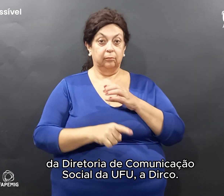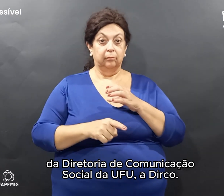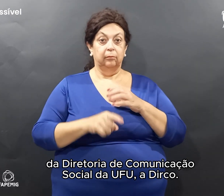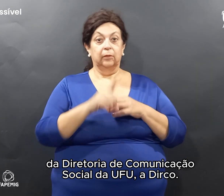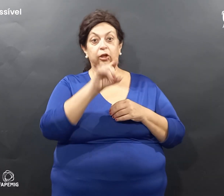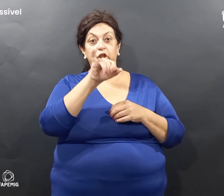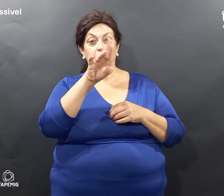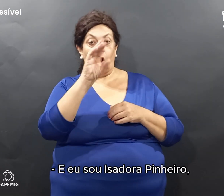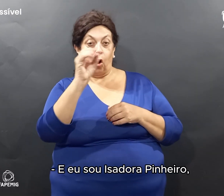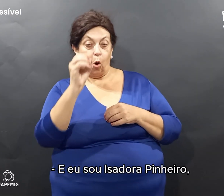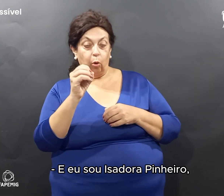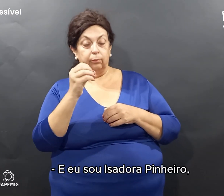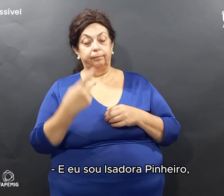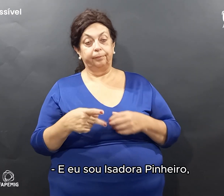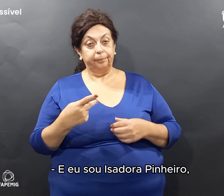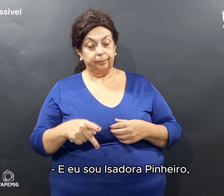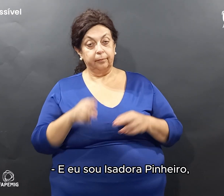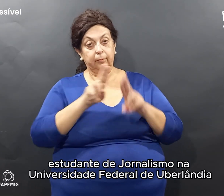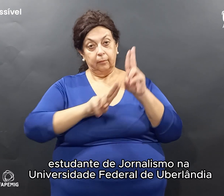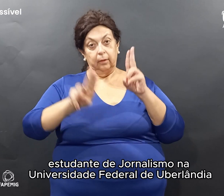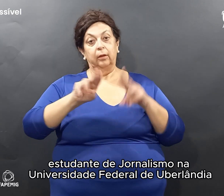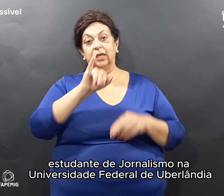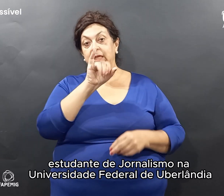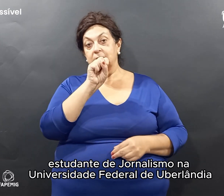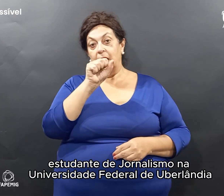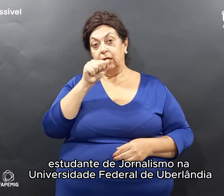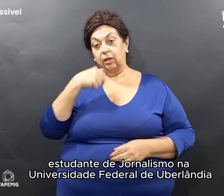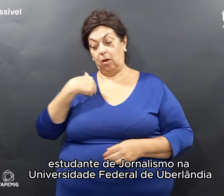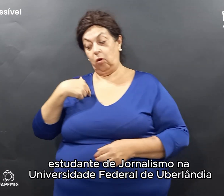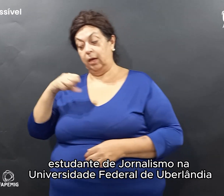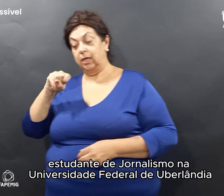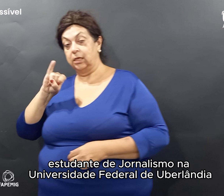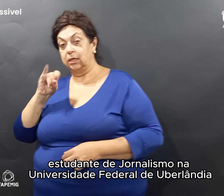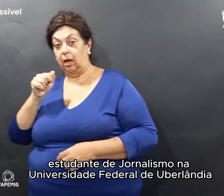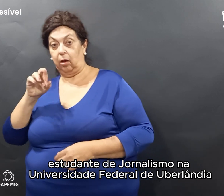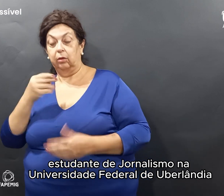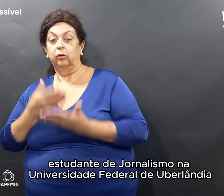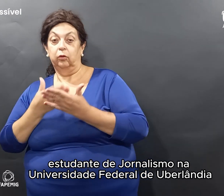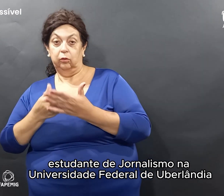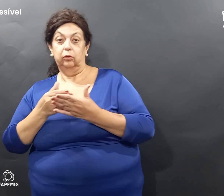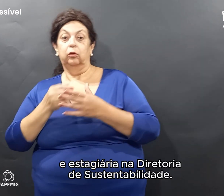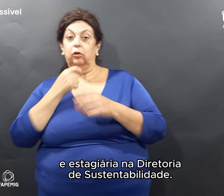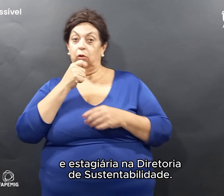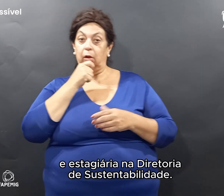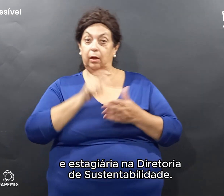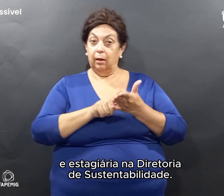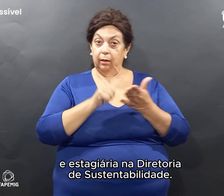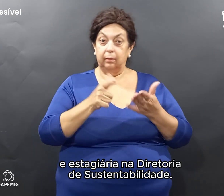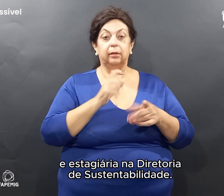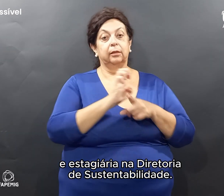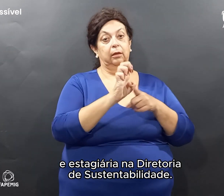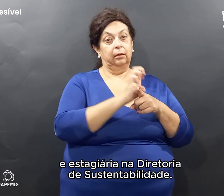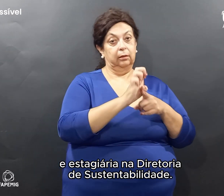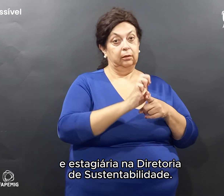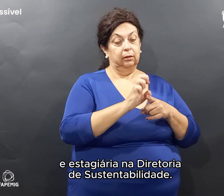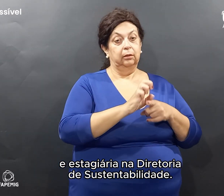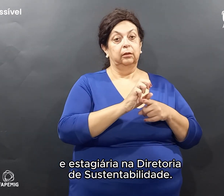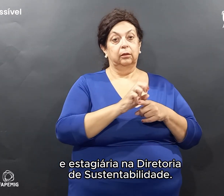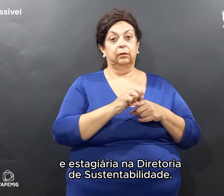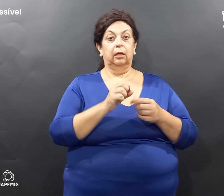DIRCO. E eu sou Isadora Pinheiro, estudante de jornalismo na Universidade Federal de Uberlândia e estagiária na Diretoria de Sustentabilidade.